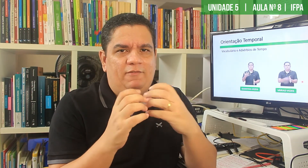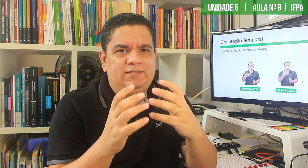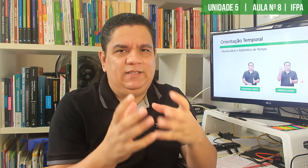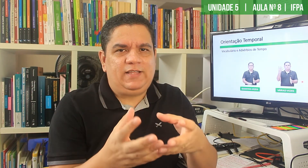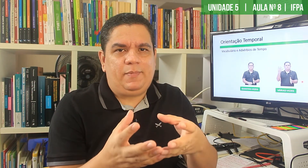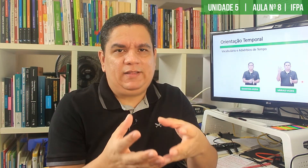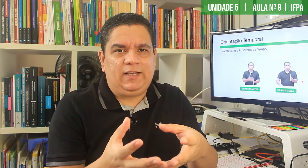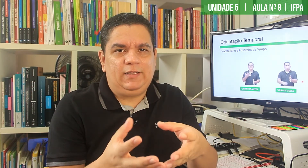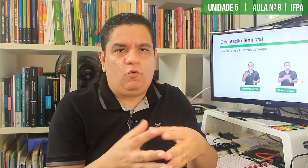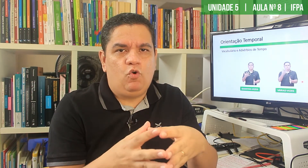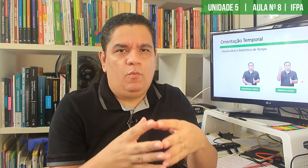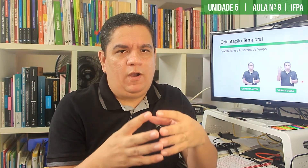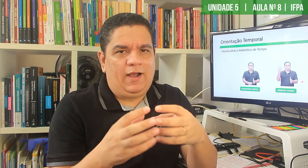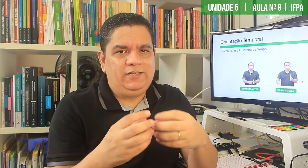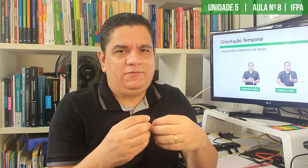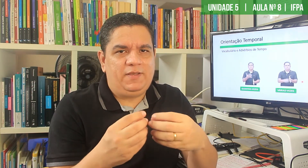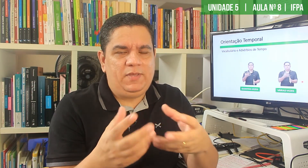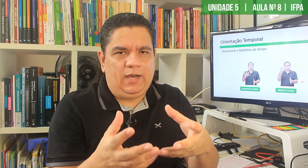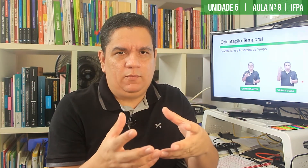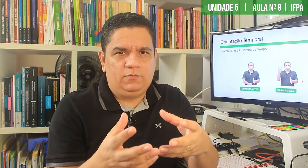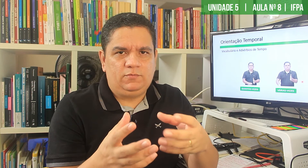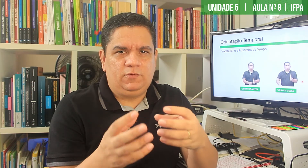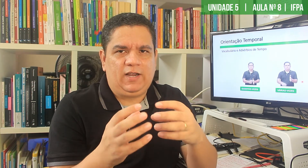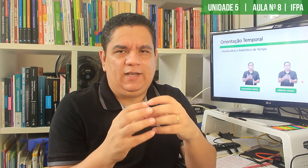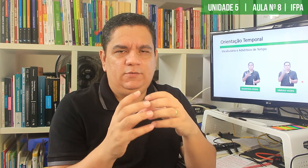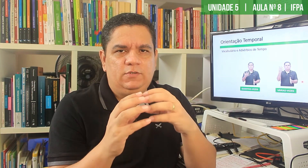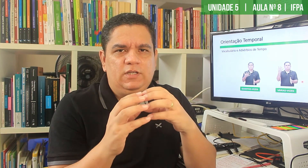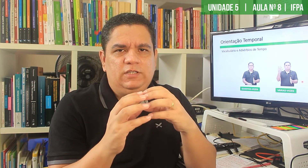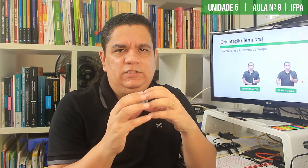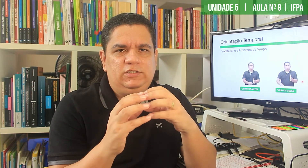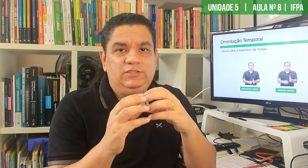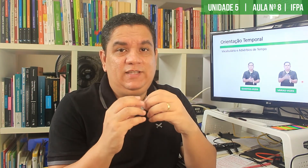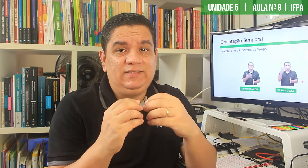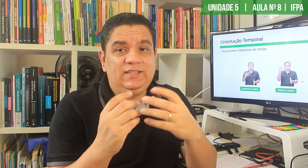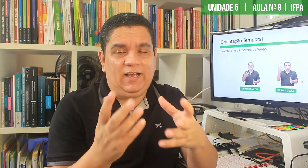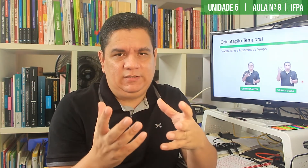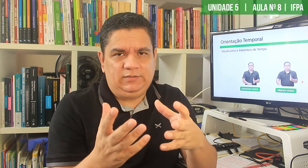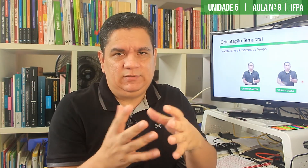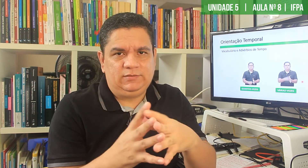ser interpretada como adverbial, no caso de intensidade, tá?